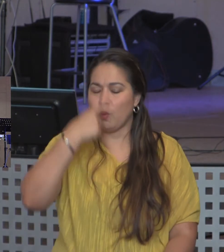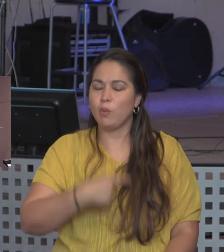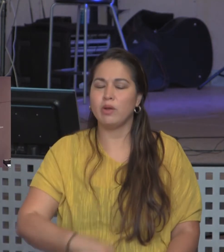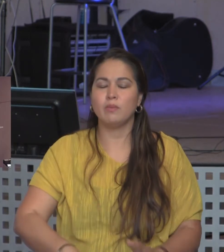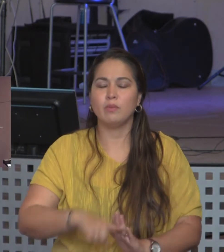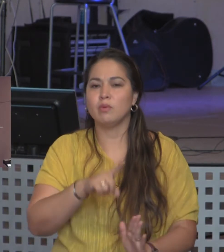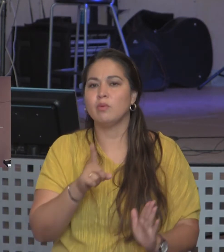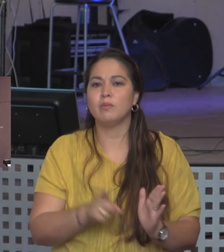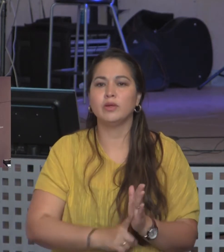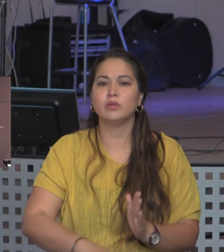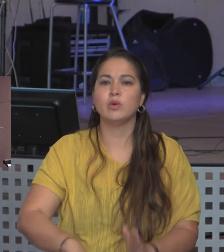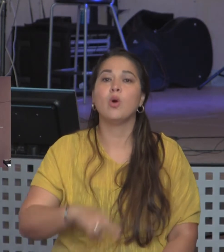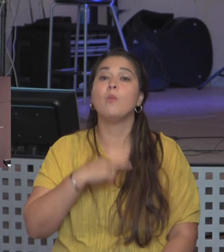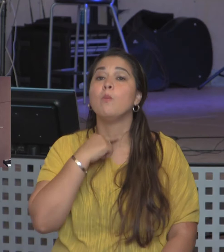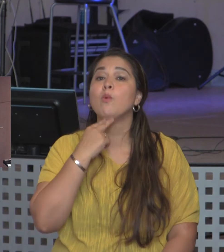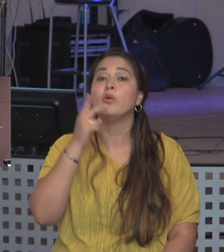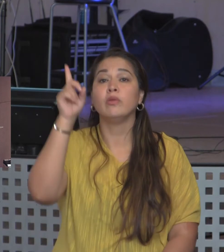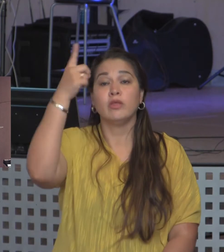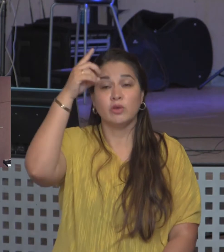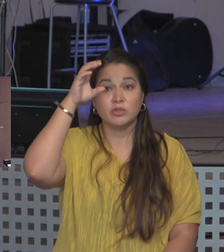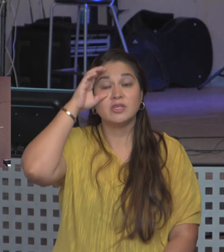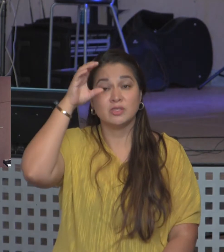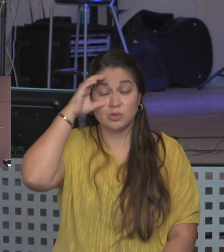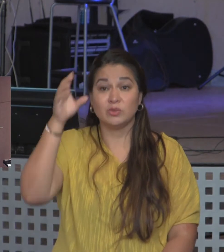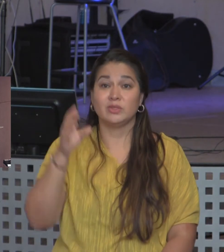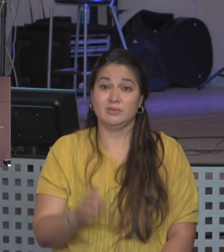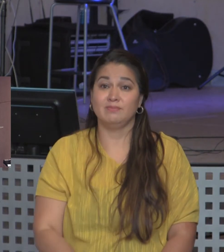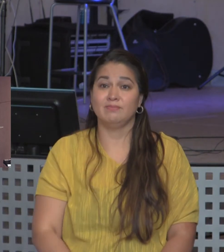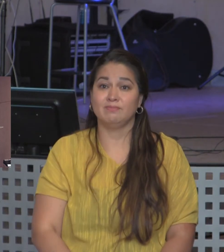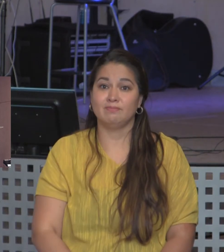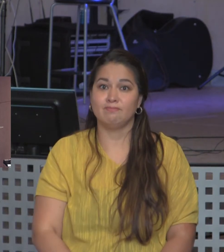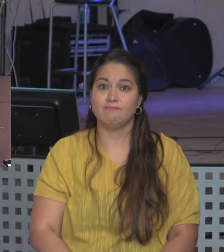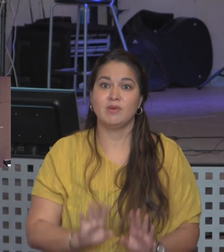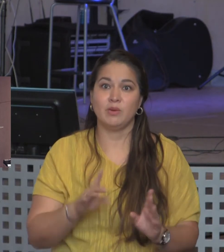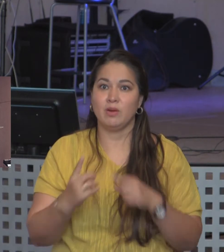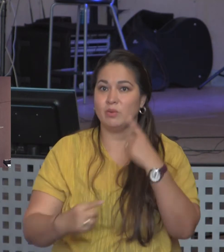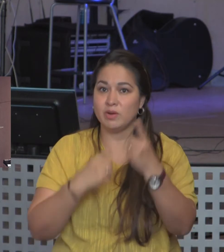lo que somos conscientes que hemos oído a Dios?